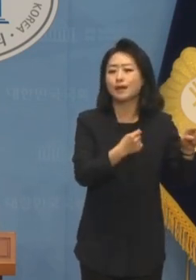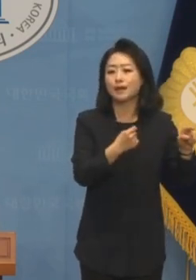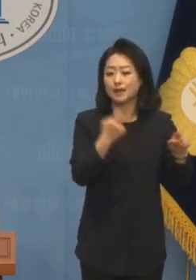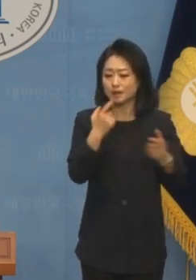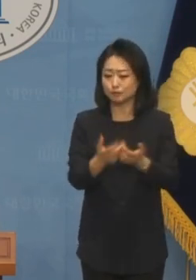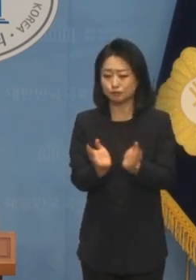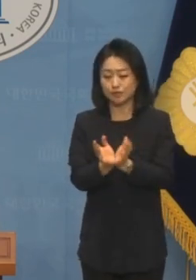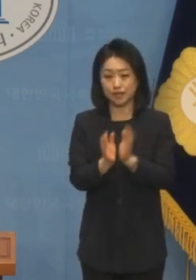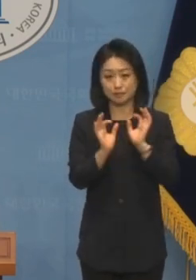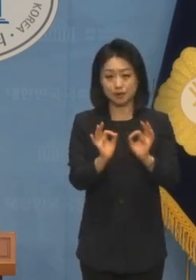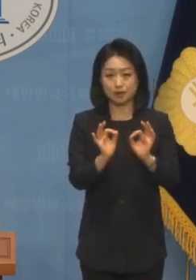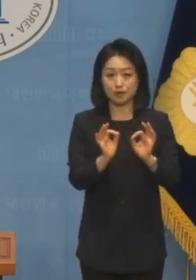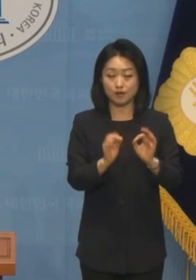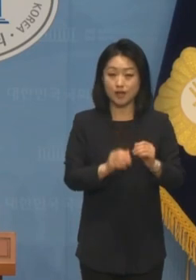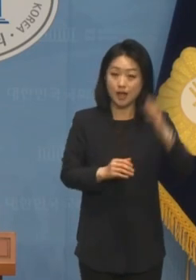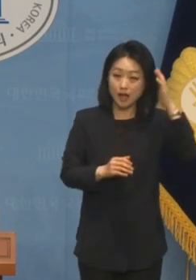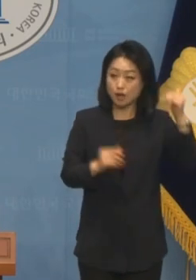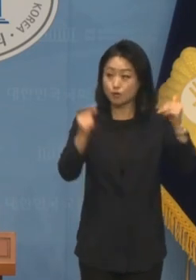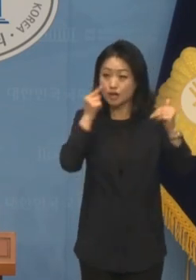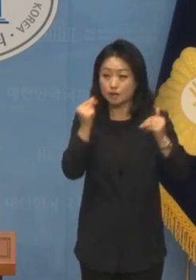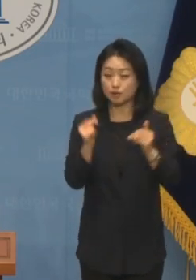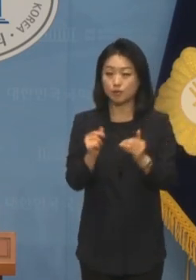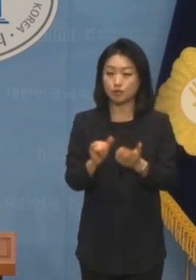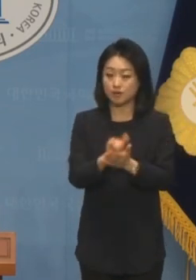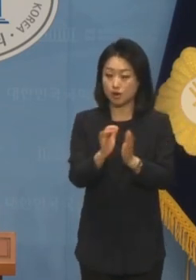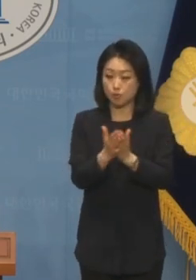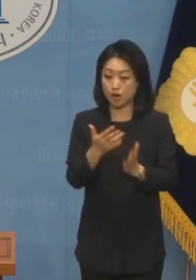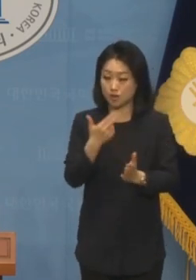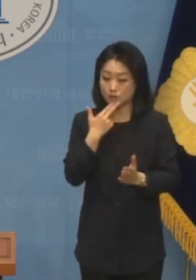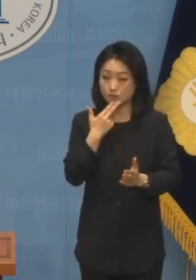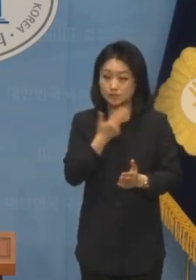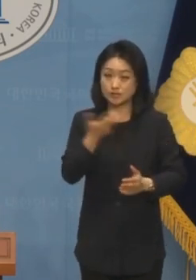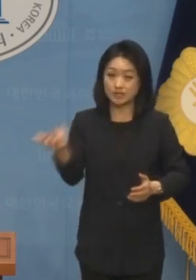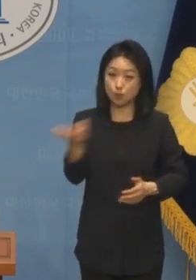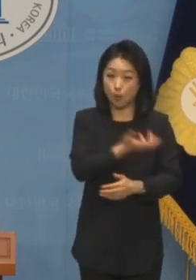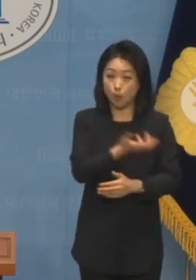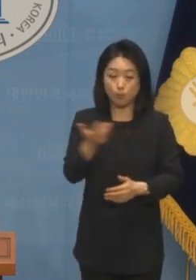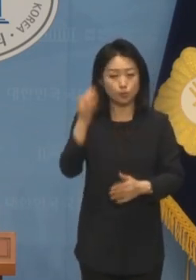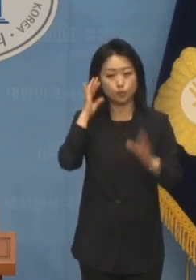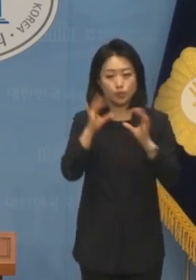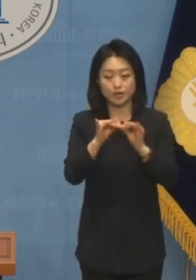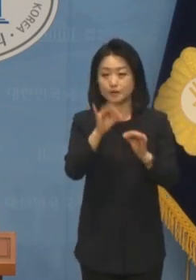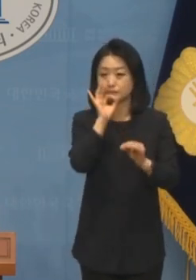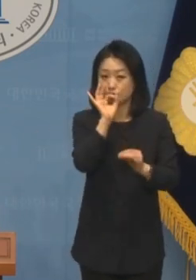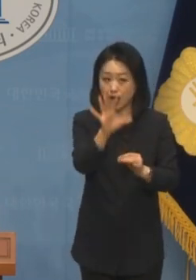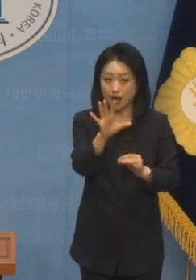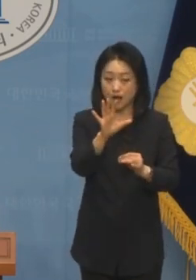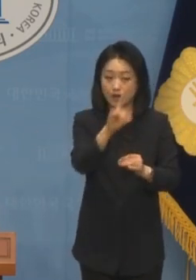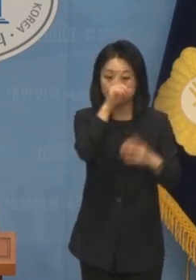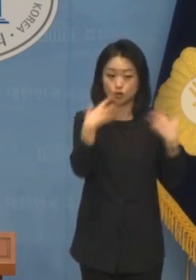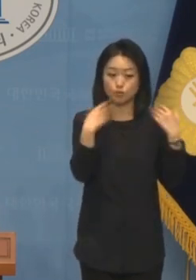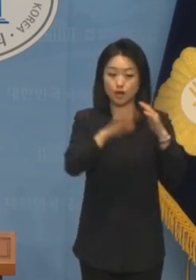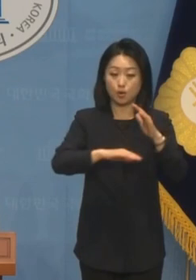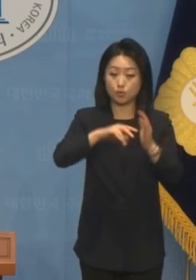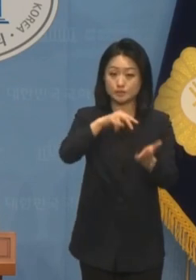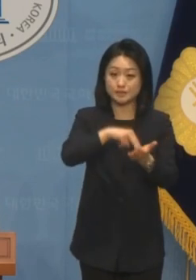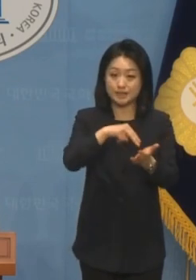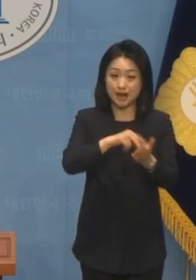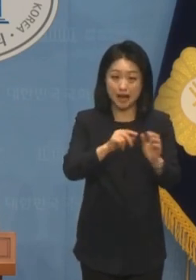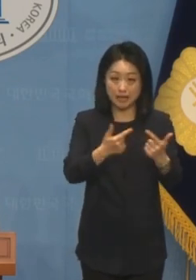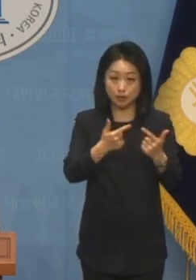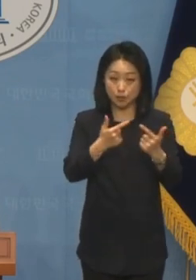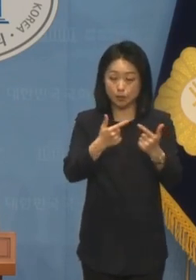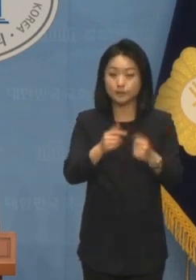더불어민주당은 한일 간 여건 없는 이동에 동의할 수 없습니다. 정부의 공식 입장이 아니라 윤덕민 대사의